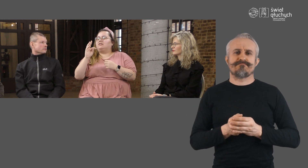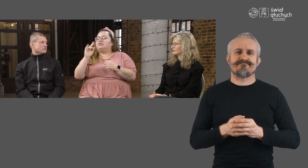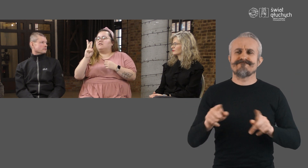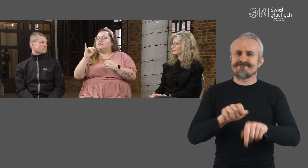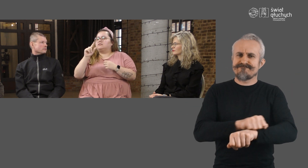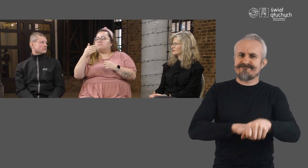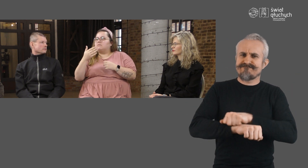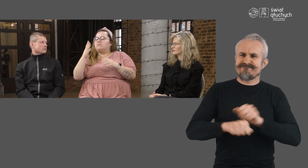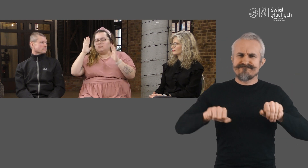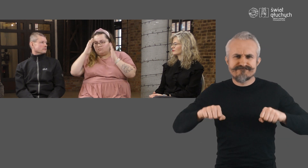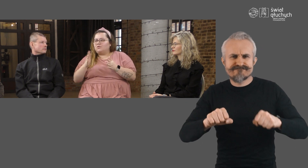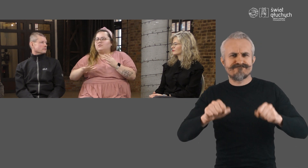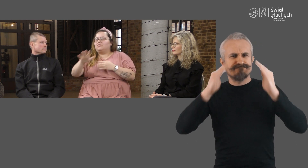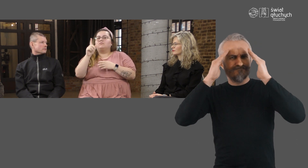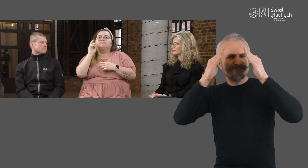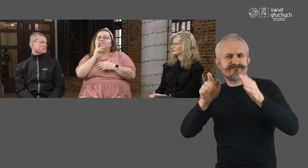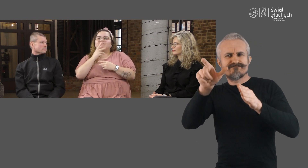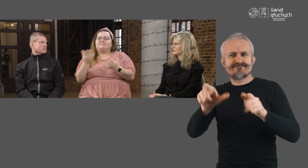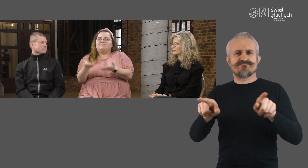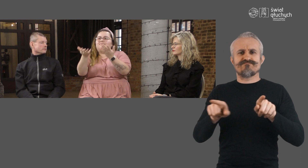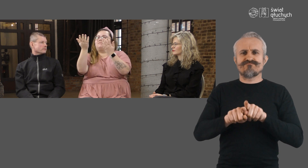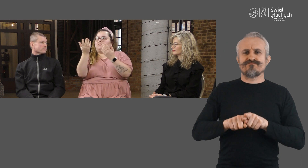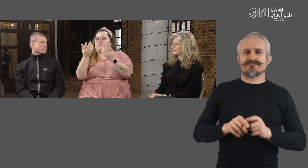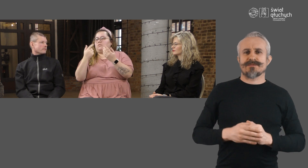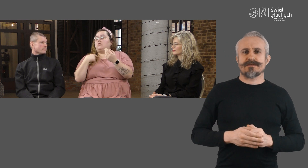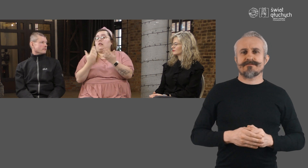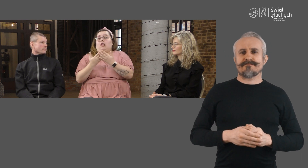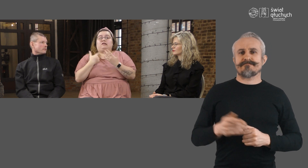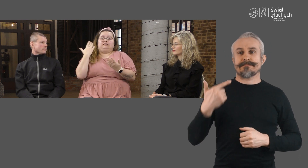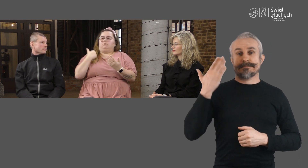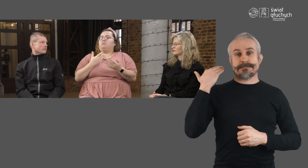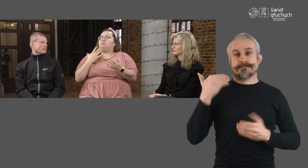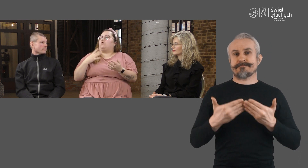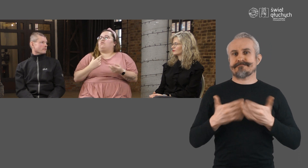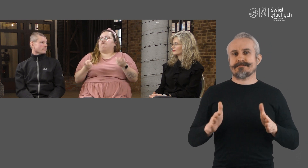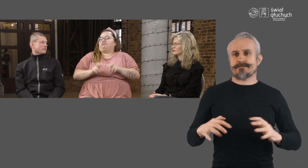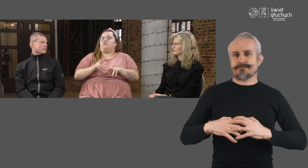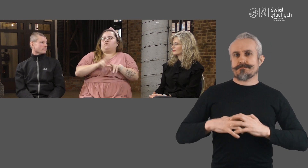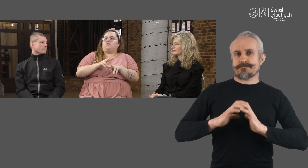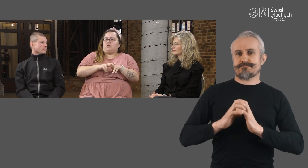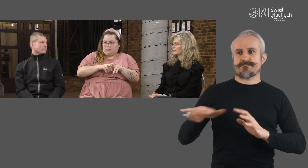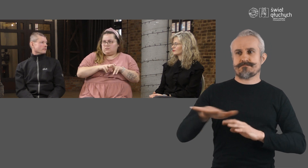Skupiłam się na aktywizmie osób głuchych.